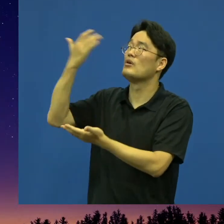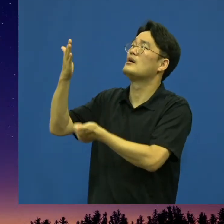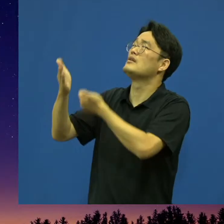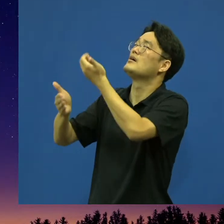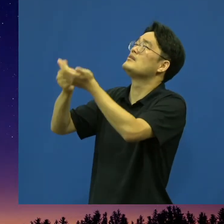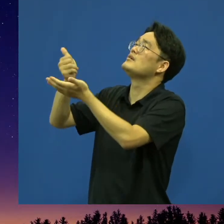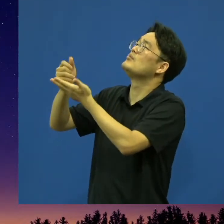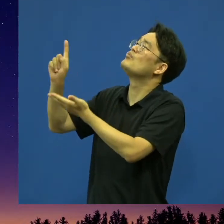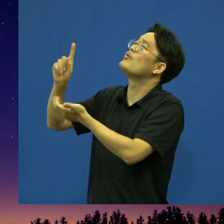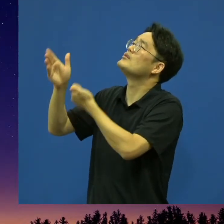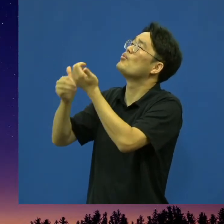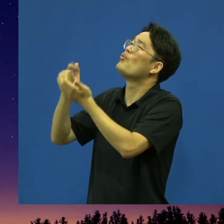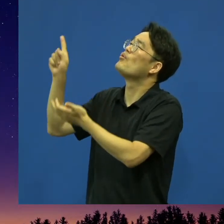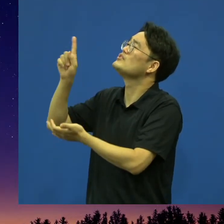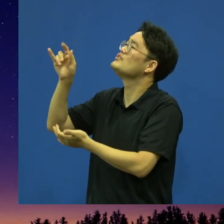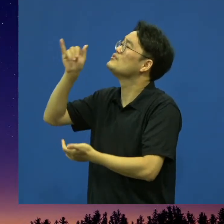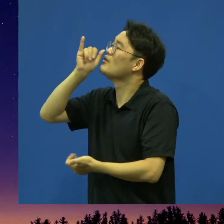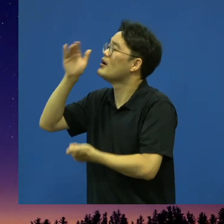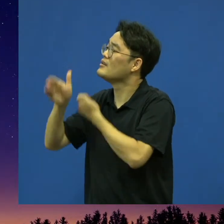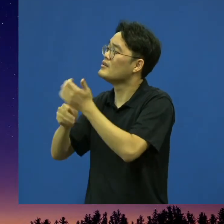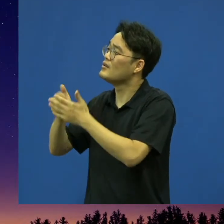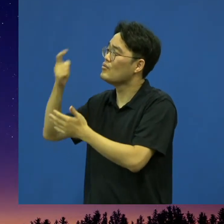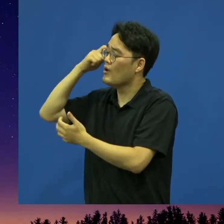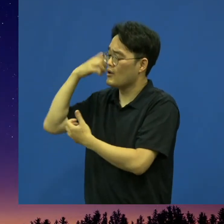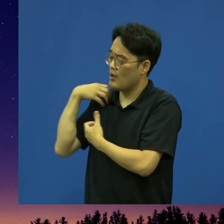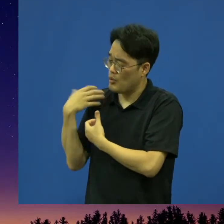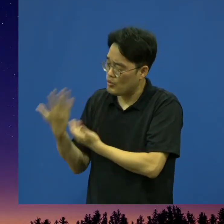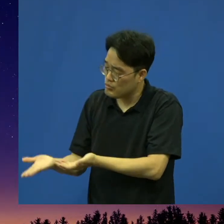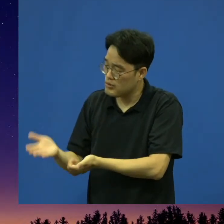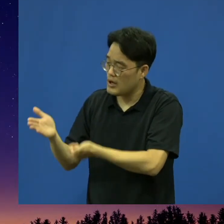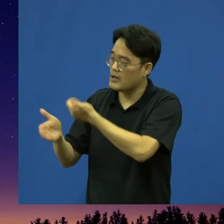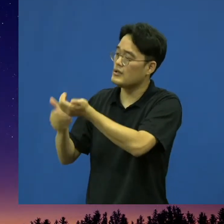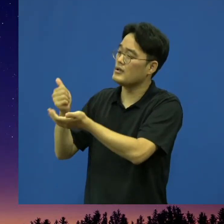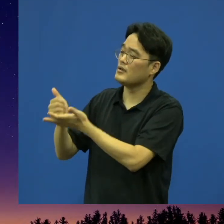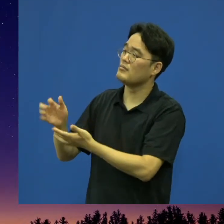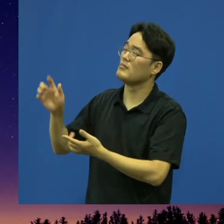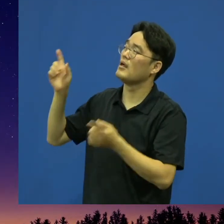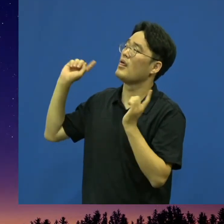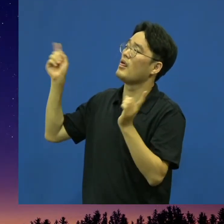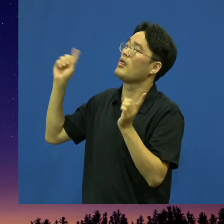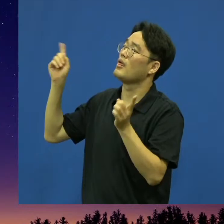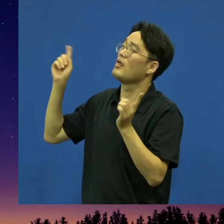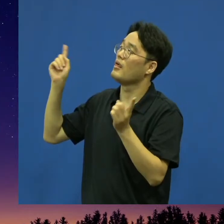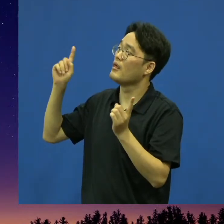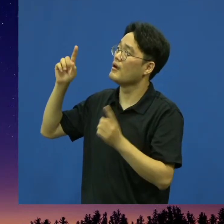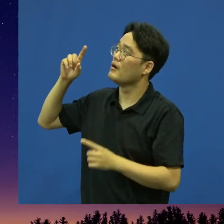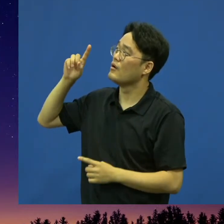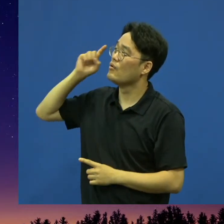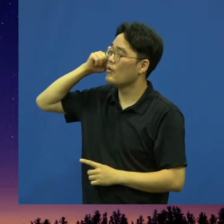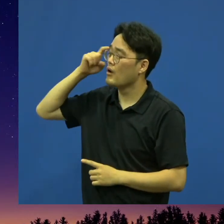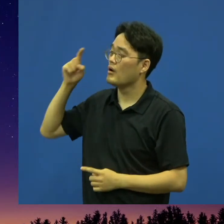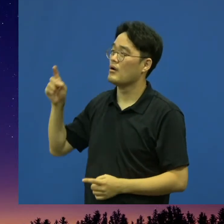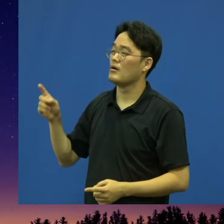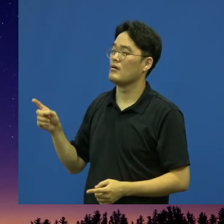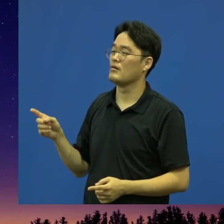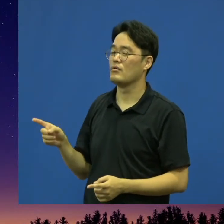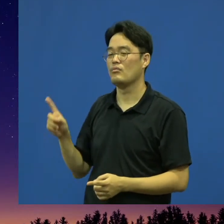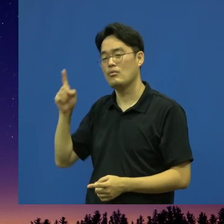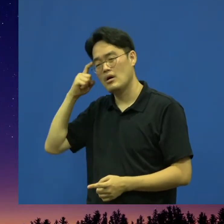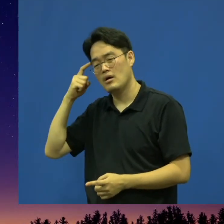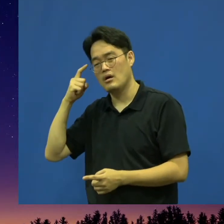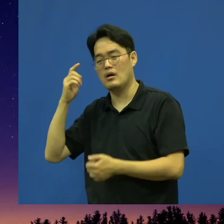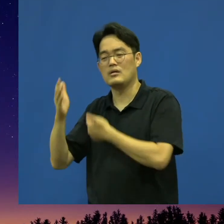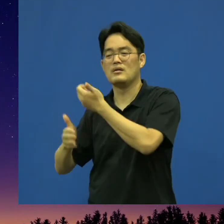정말 계시면 일어나고 있는 일들을 보고 계신 것입니까? 당신은 이 모든 아픔과